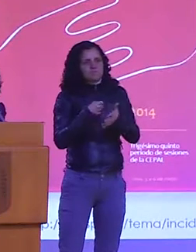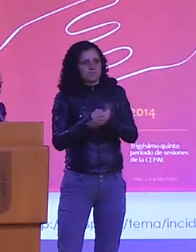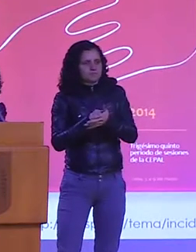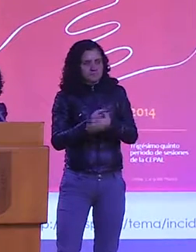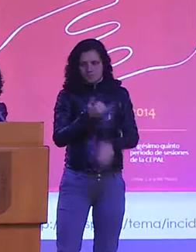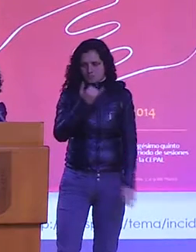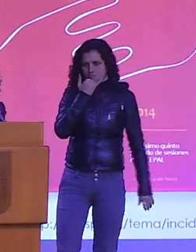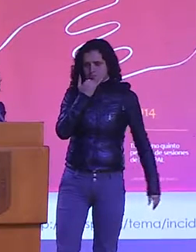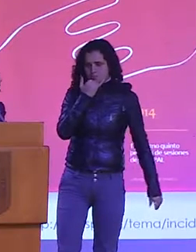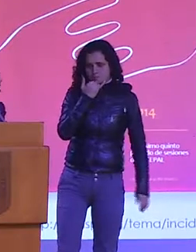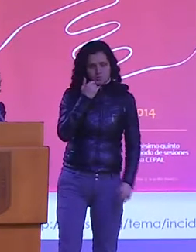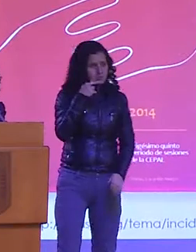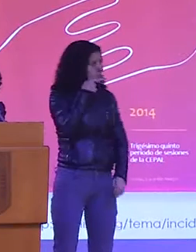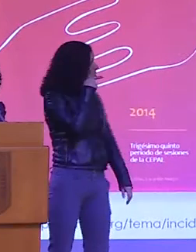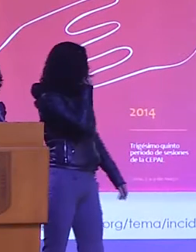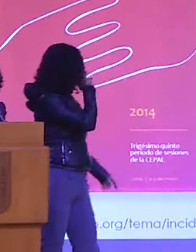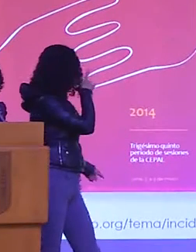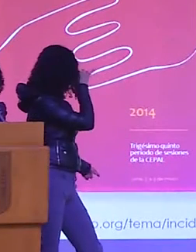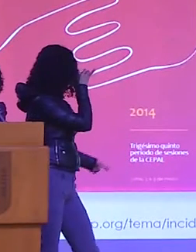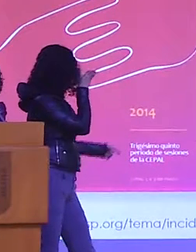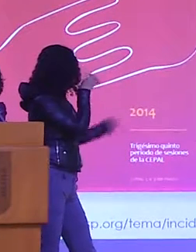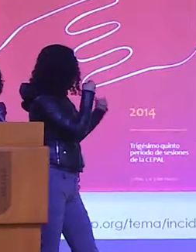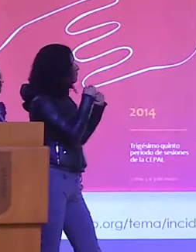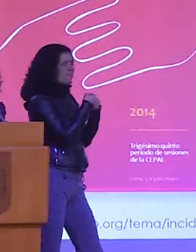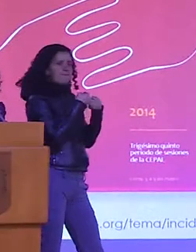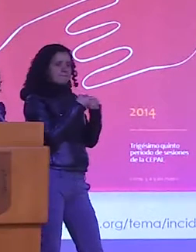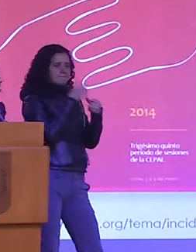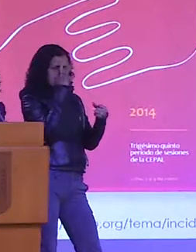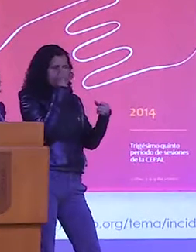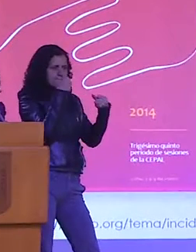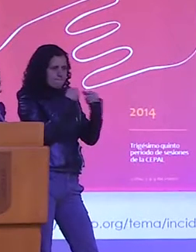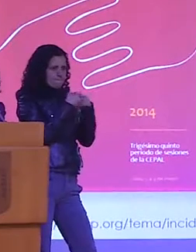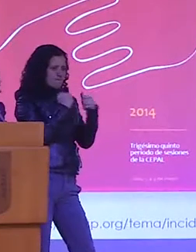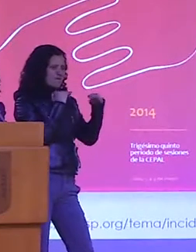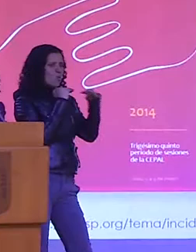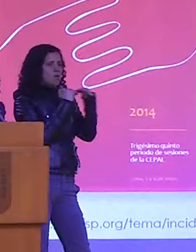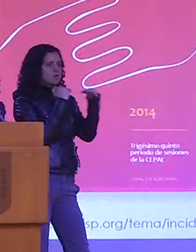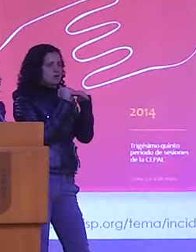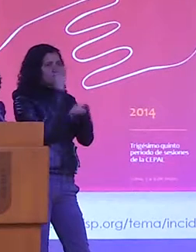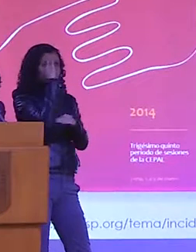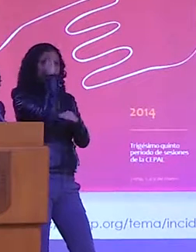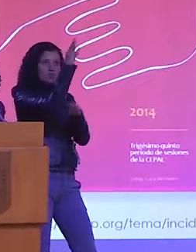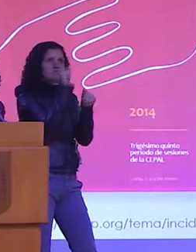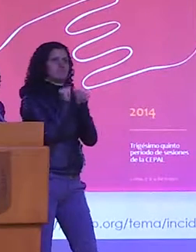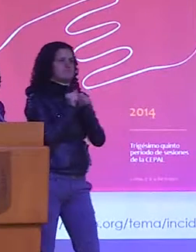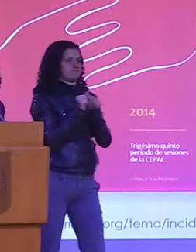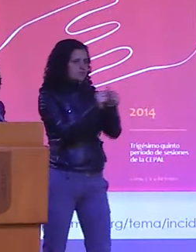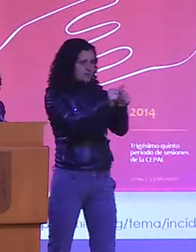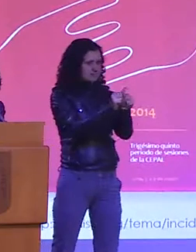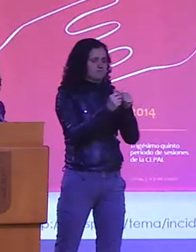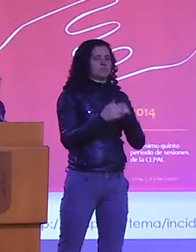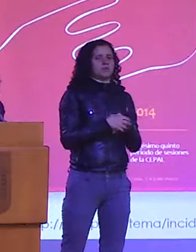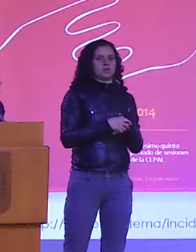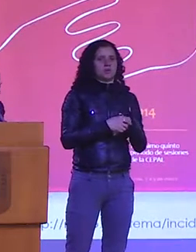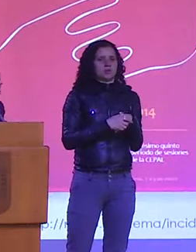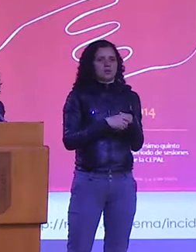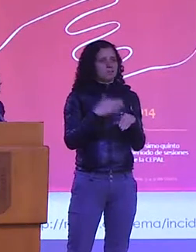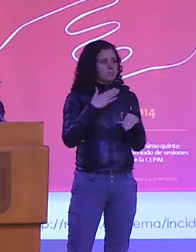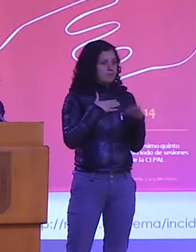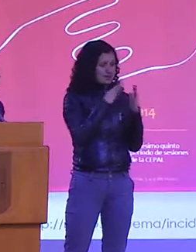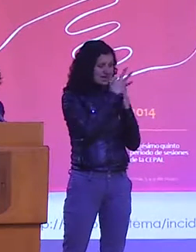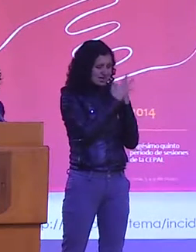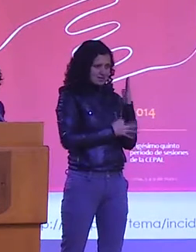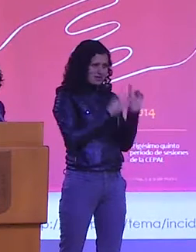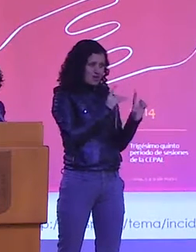CEPAL hace pactos para la igualdad hacia un futuro sostenible. Yo registro en mi tesis